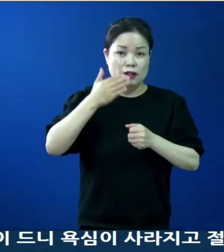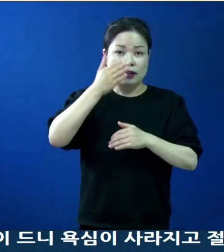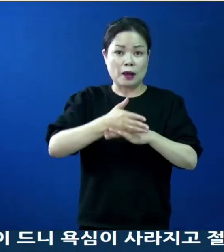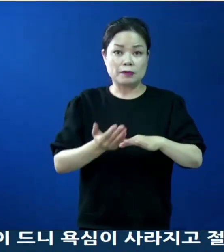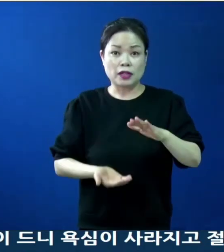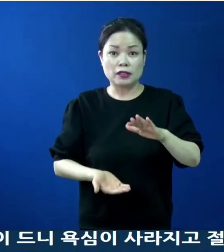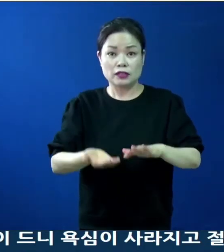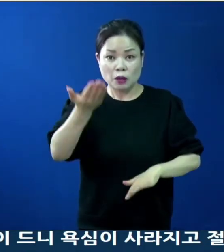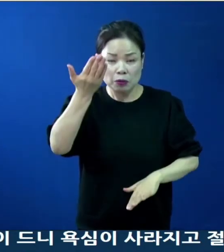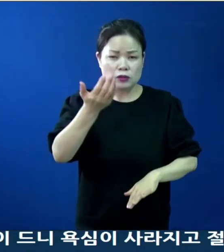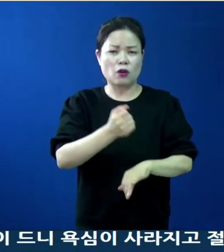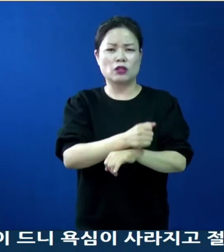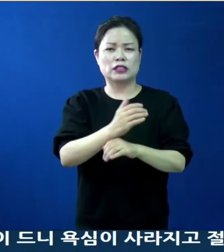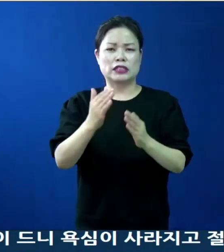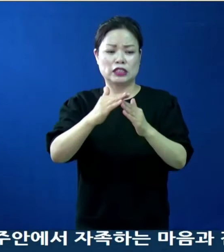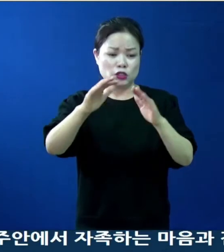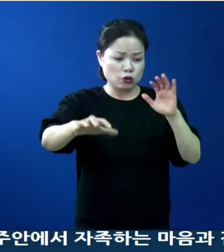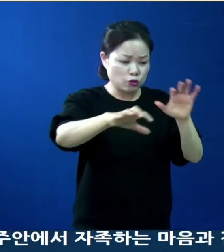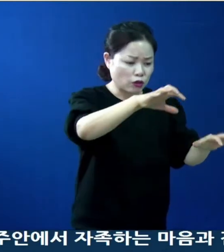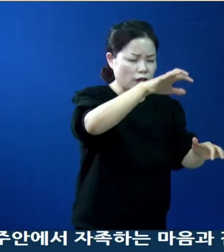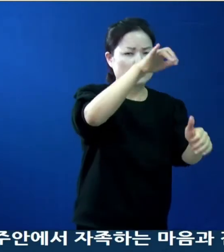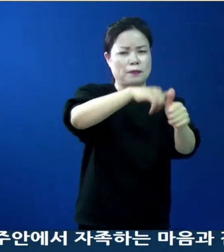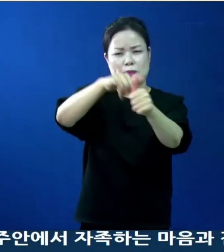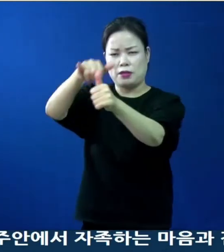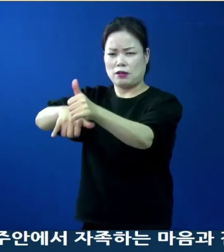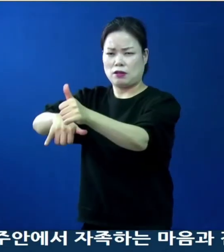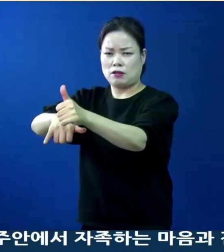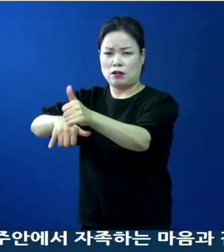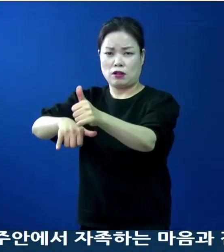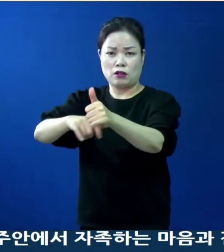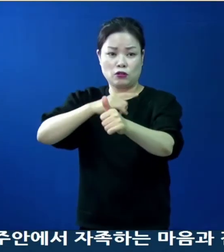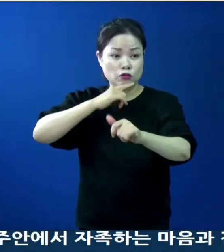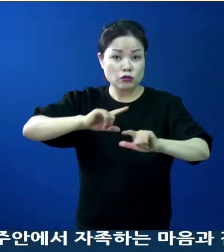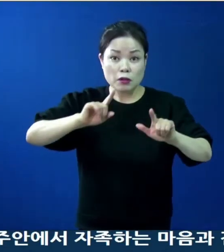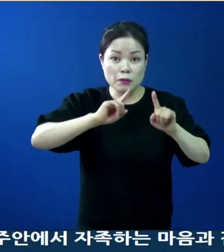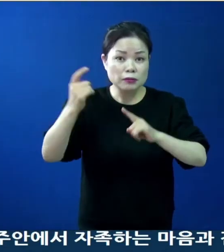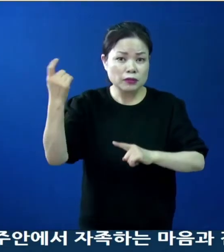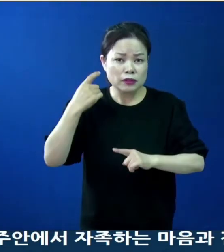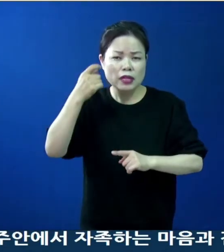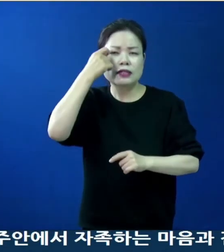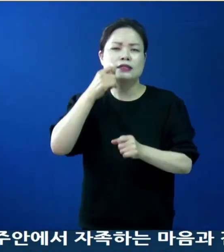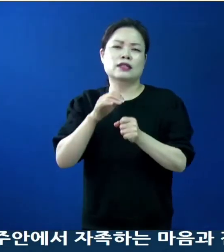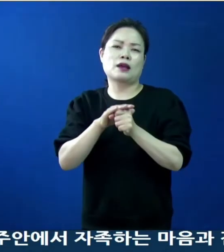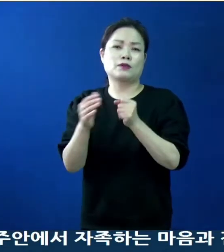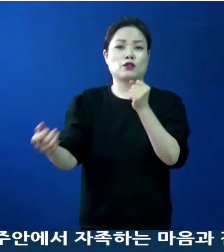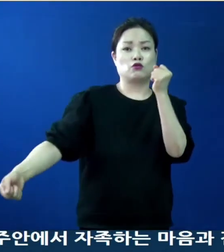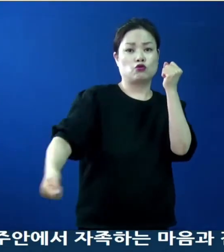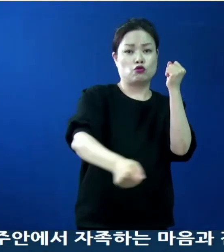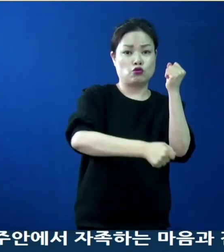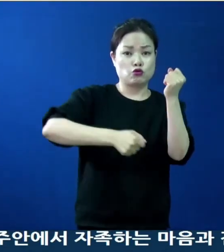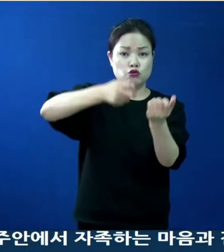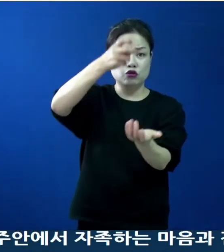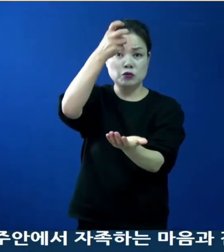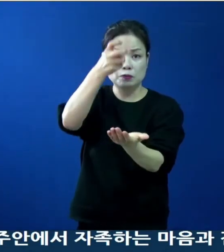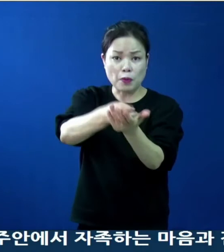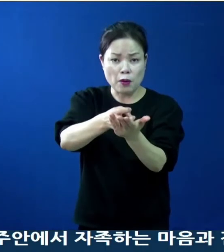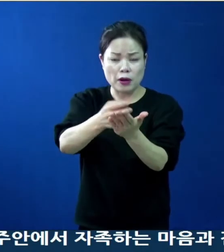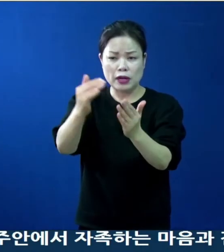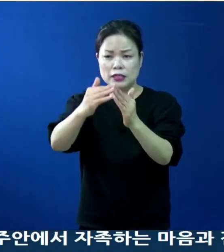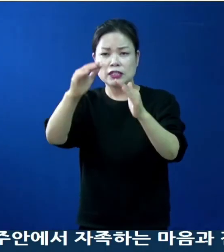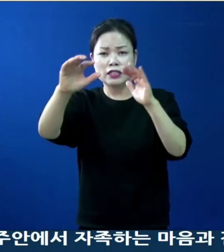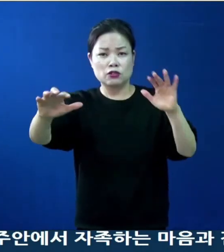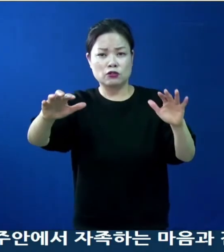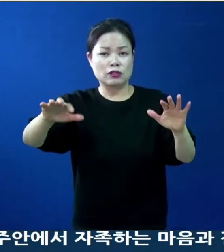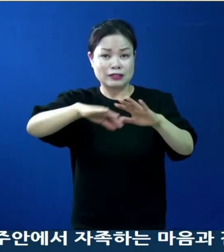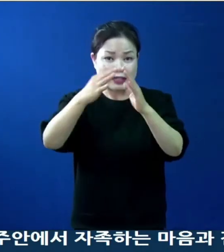넘어서 이제는 그것을 이웃과 주변을 섬기는 거예요. 여러분, 주일 말씀 들으셨죠? 자비로운 추수법, 이웃을 위해서 다